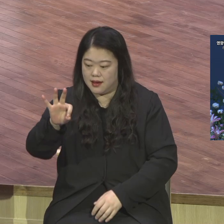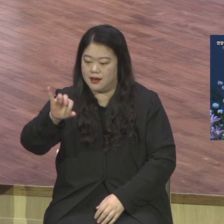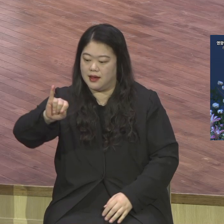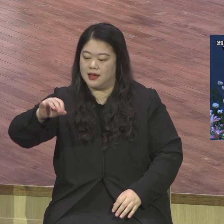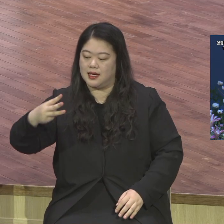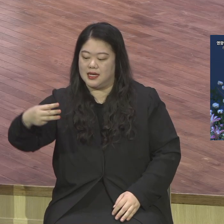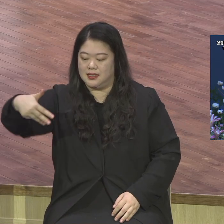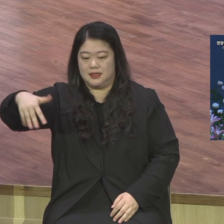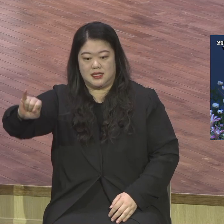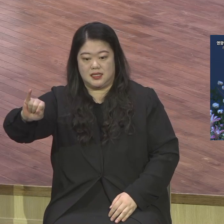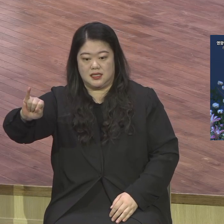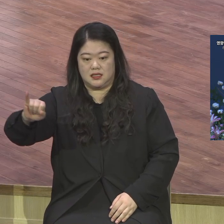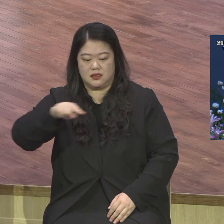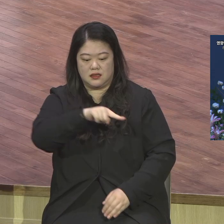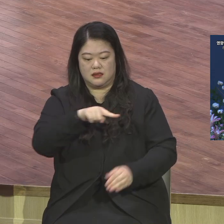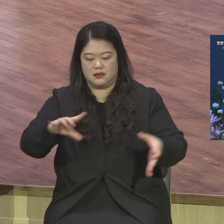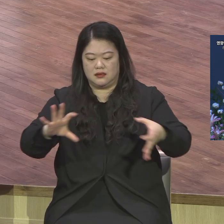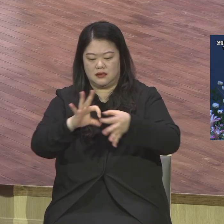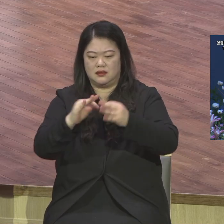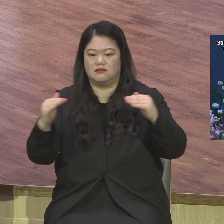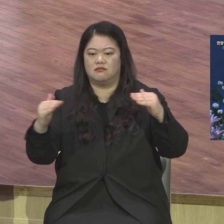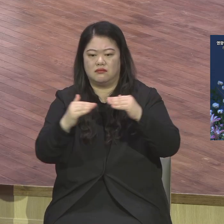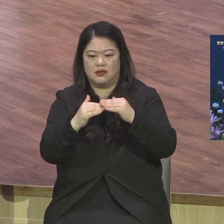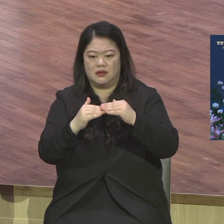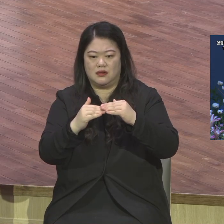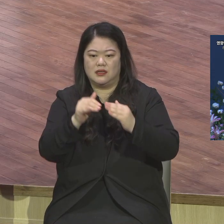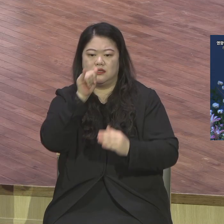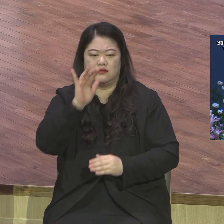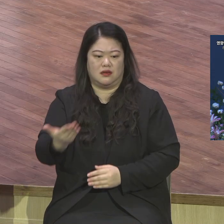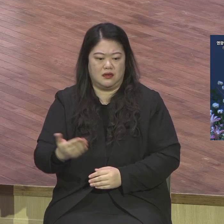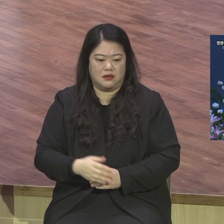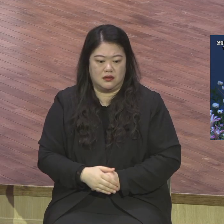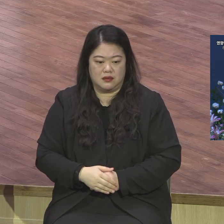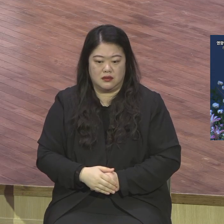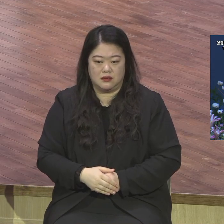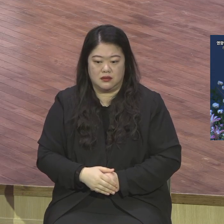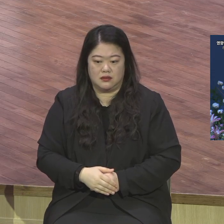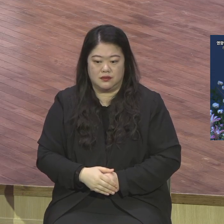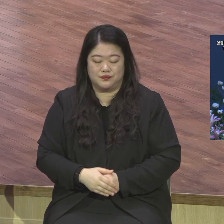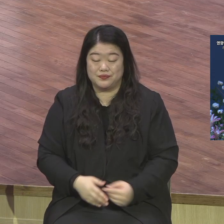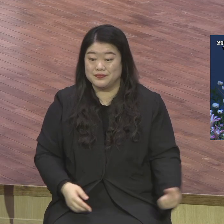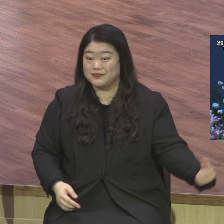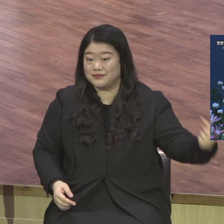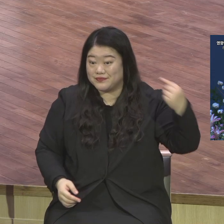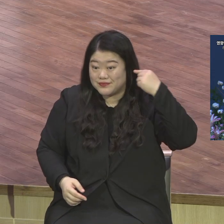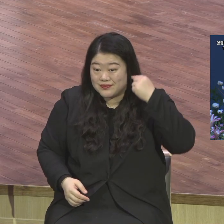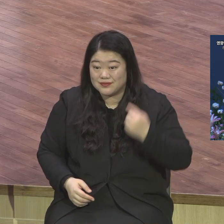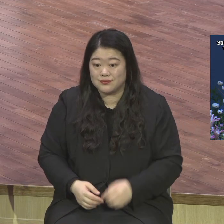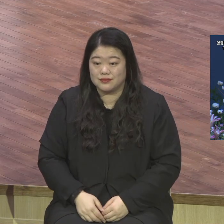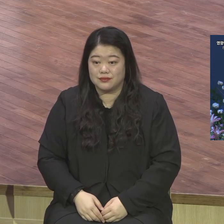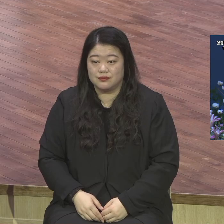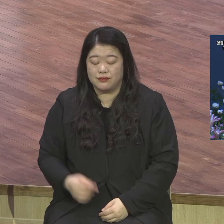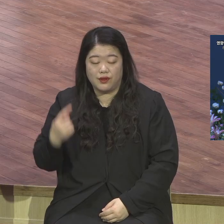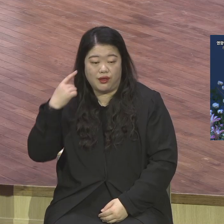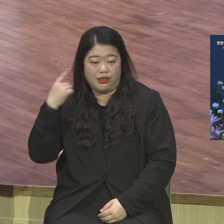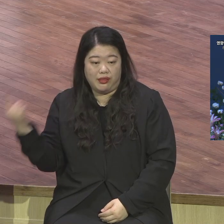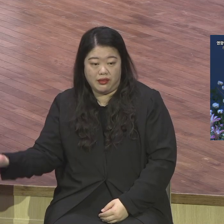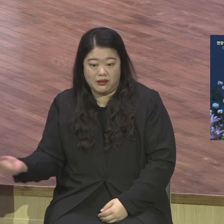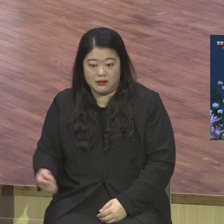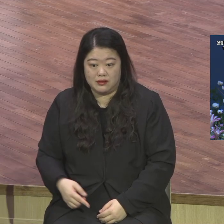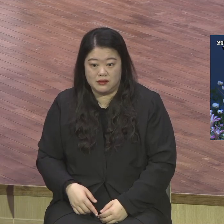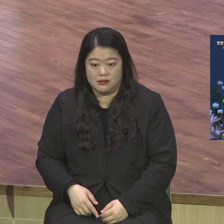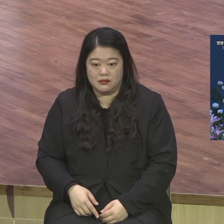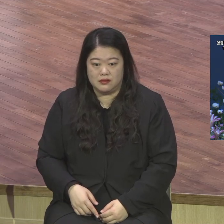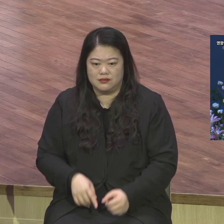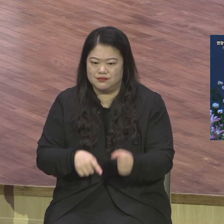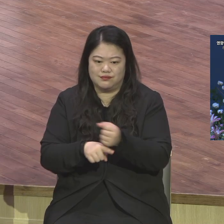통해서 하나님 말씀을 듣고 행하는 것, 듣고 행하는 것을 강조했습니다.